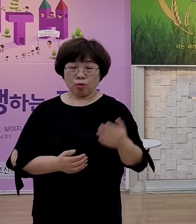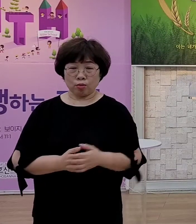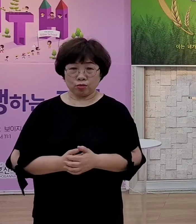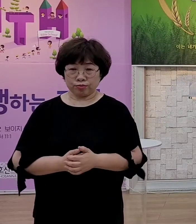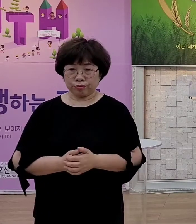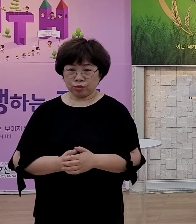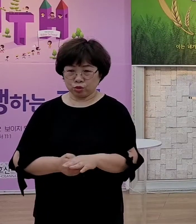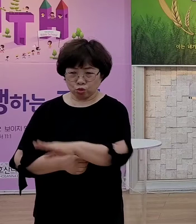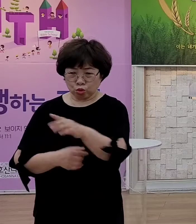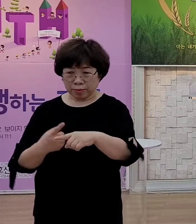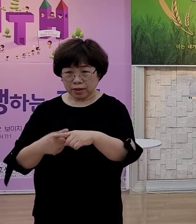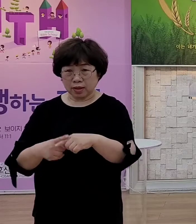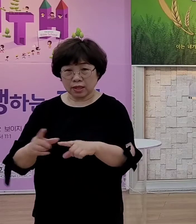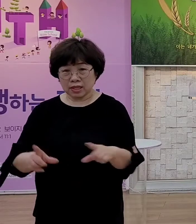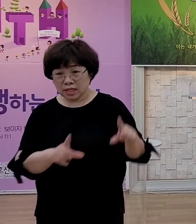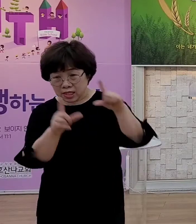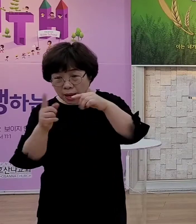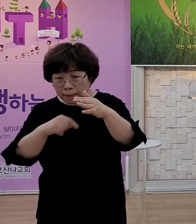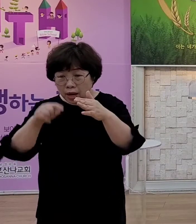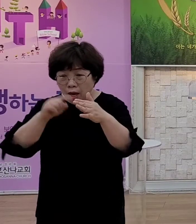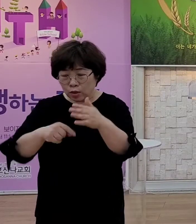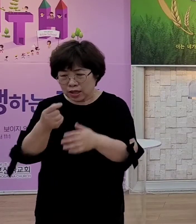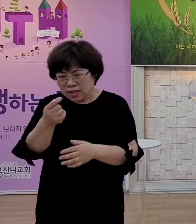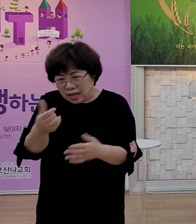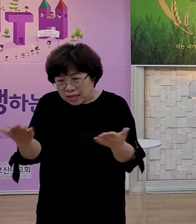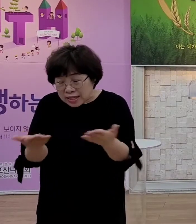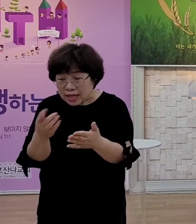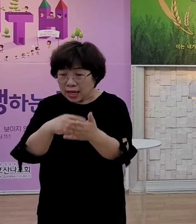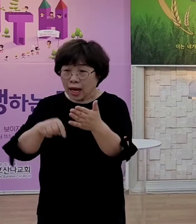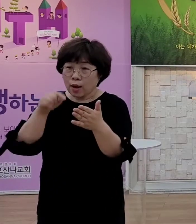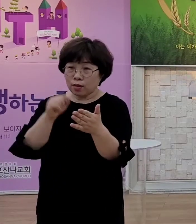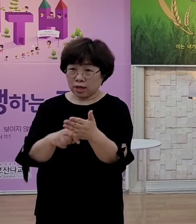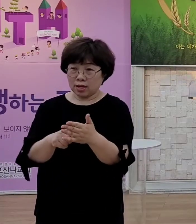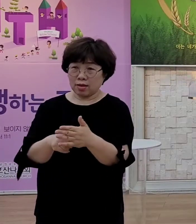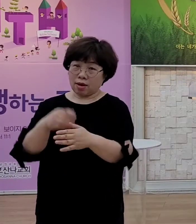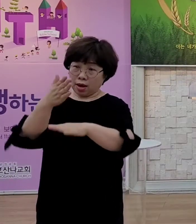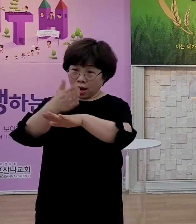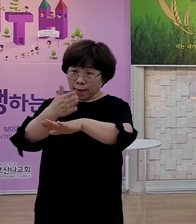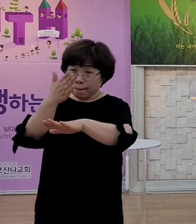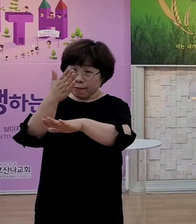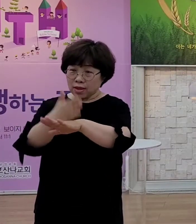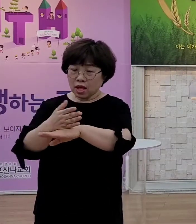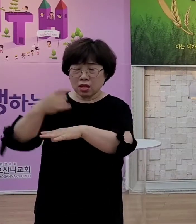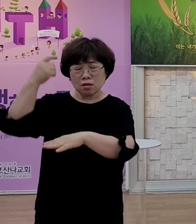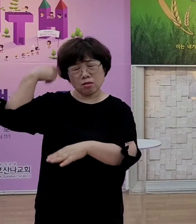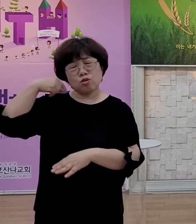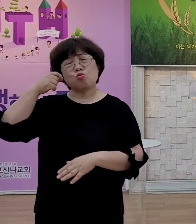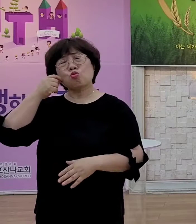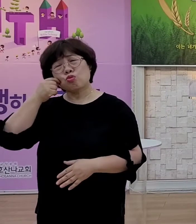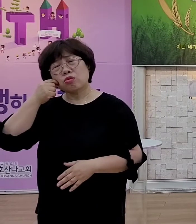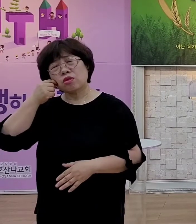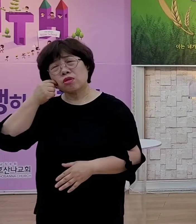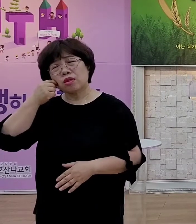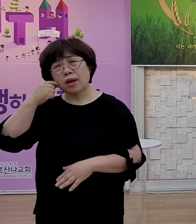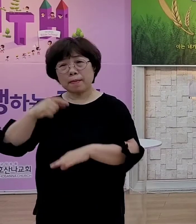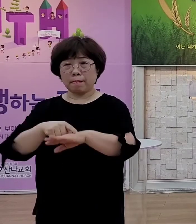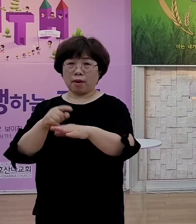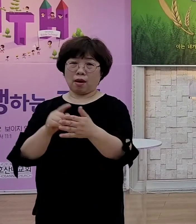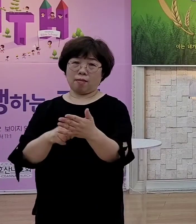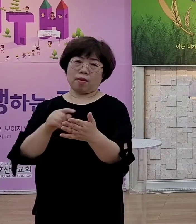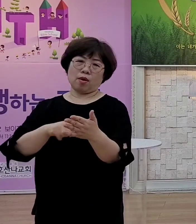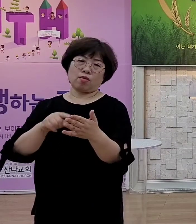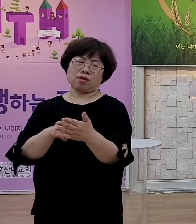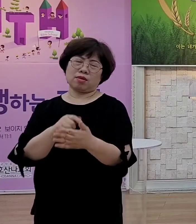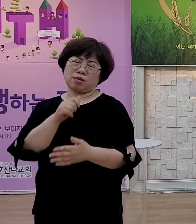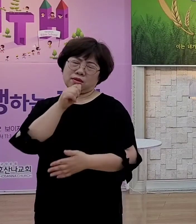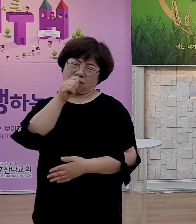속에서요. 우리 이 작은 일상생활 속에서 이 감사를 느끼지 못하는 그 마음 속에는